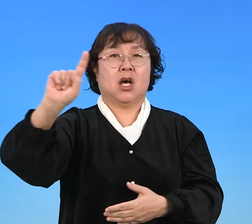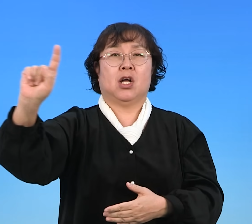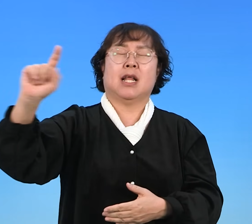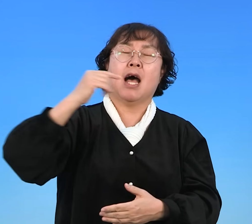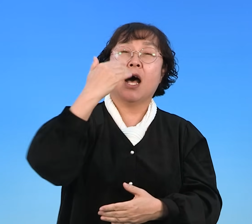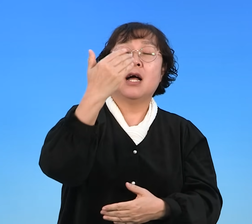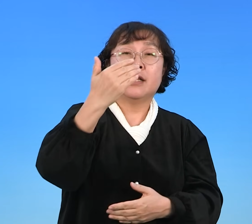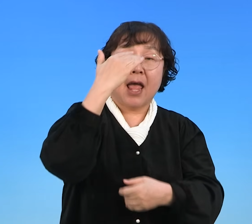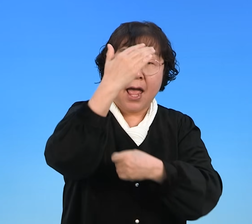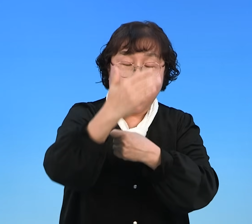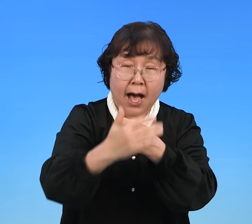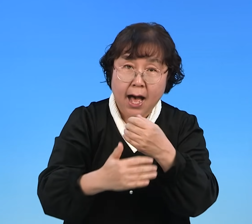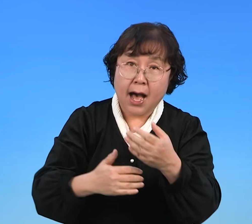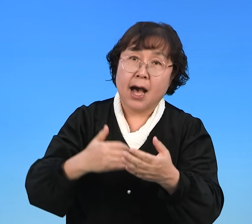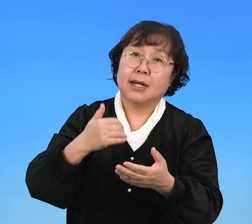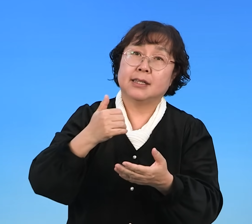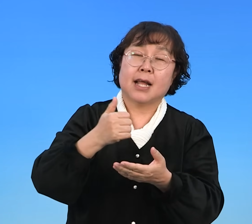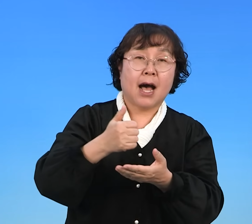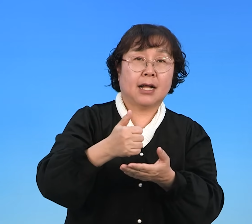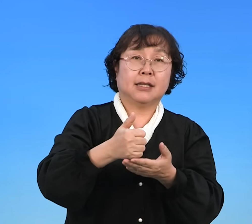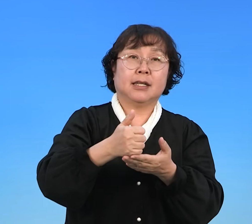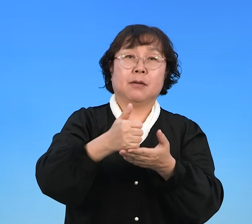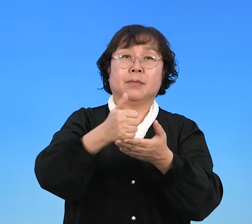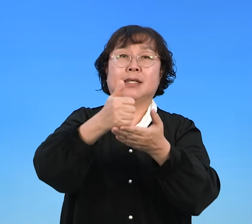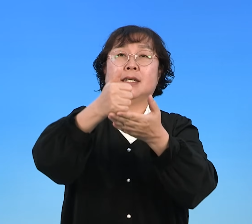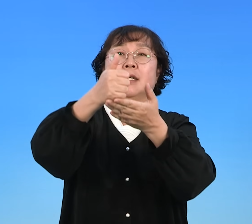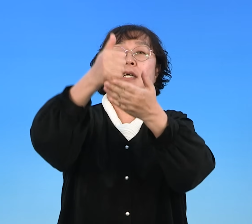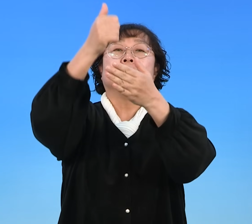내 하나님은